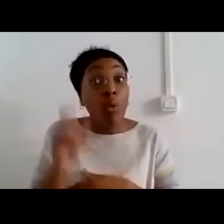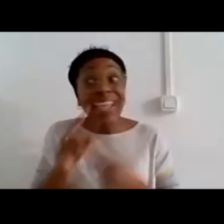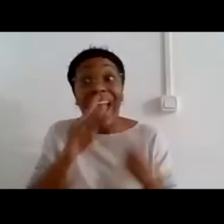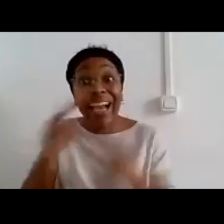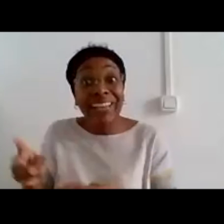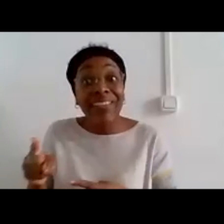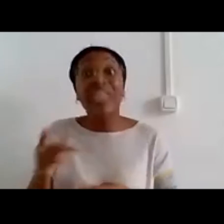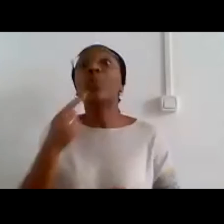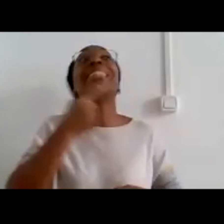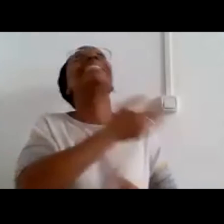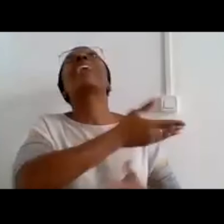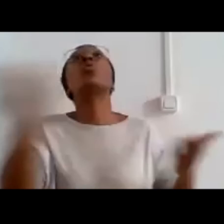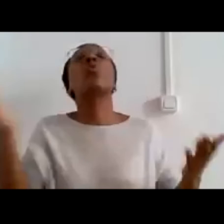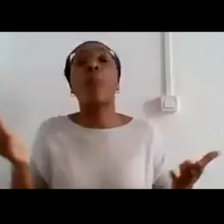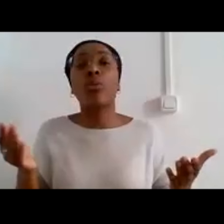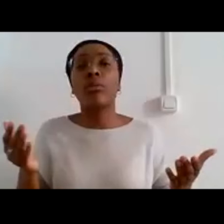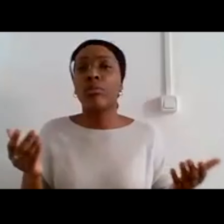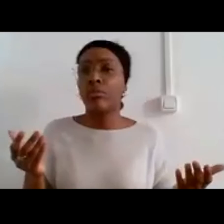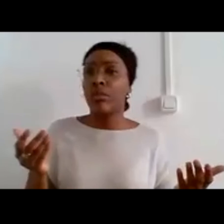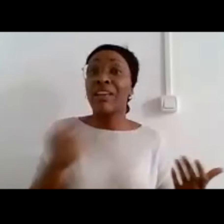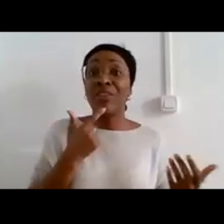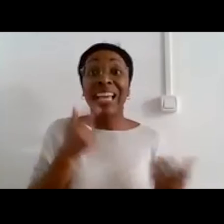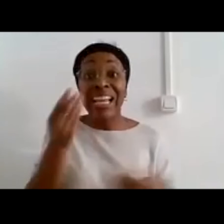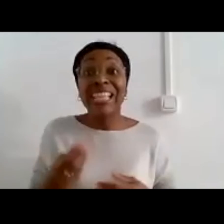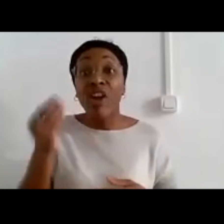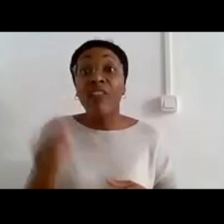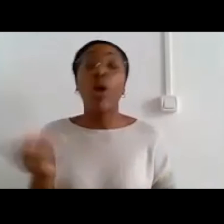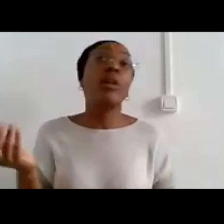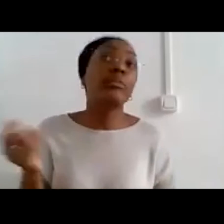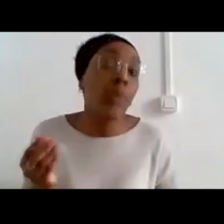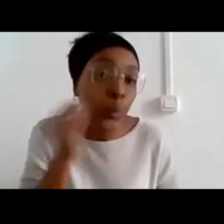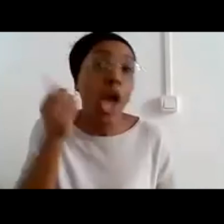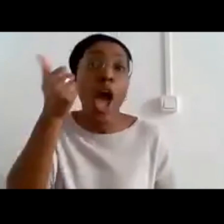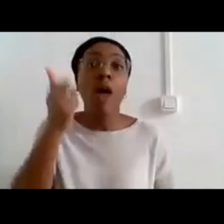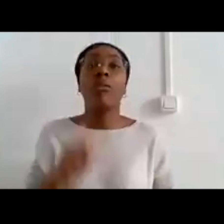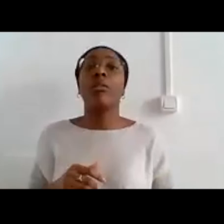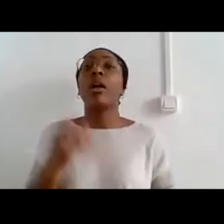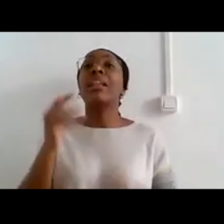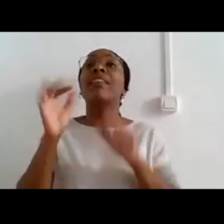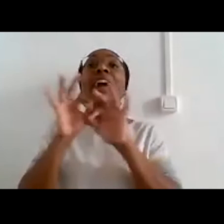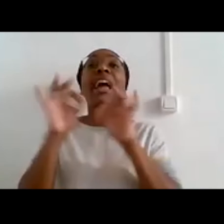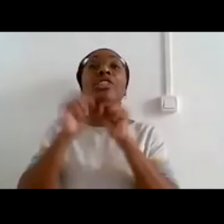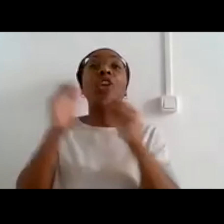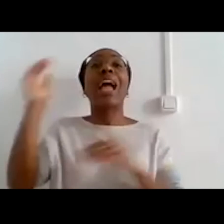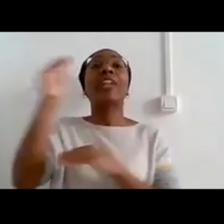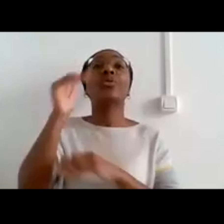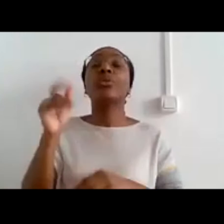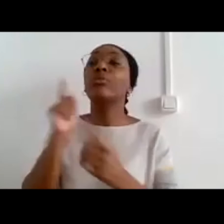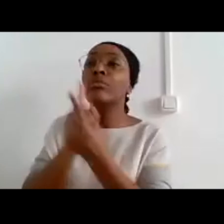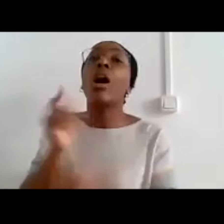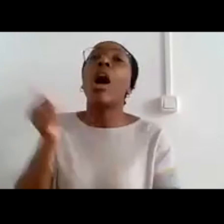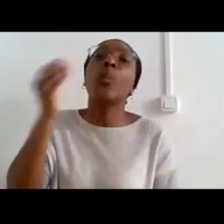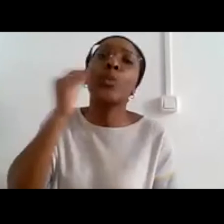fait. Donc, les enfants venaient vers lui, un bisou, les adultes venaient vers lui, un bisou, et puis ça, je me suis dit: